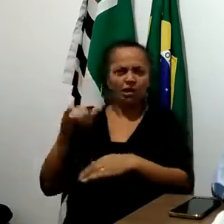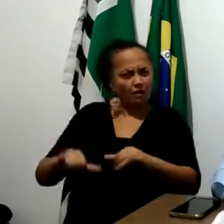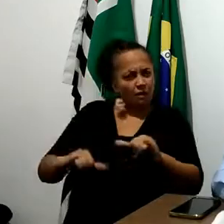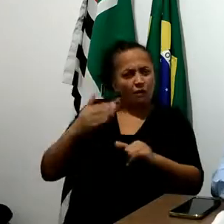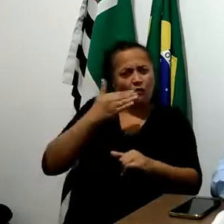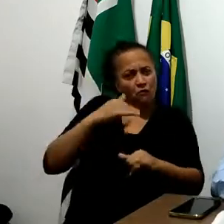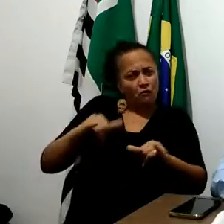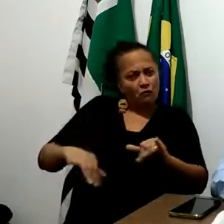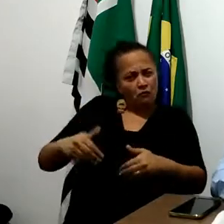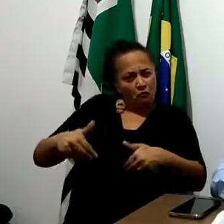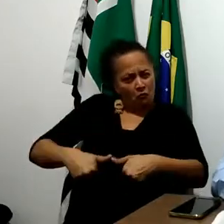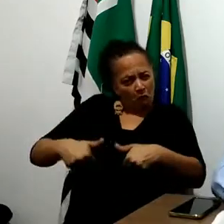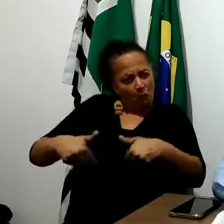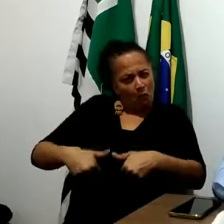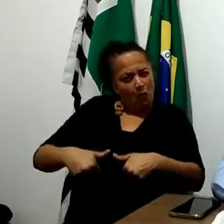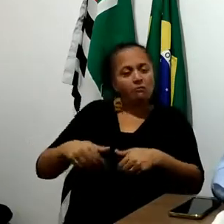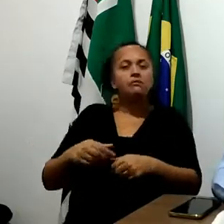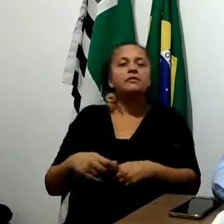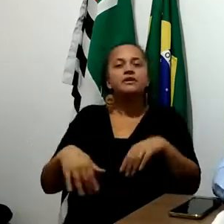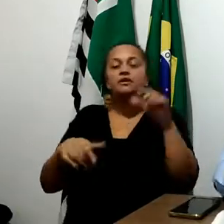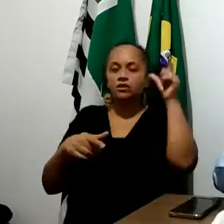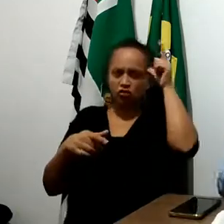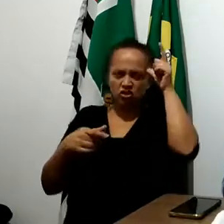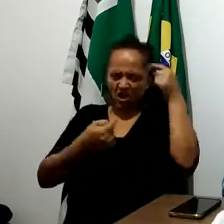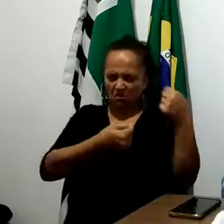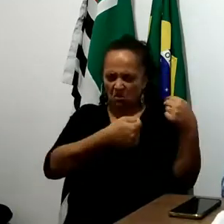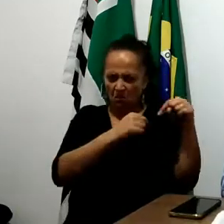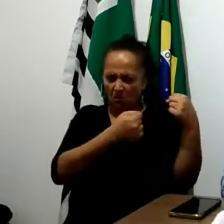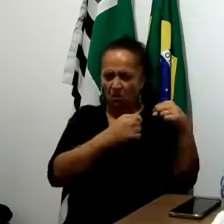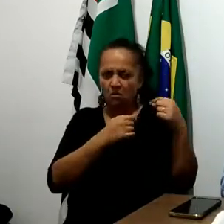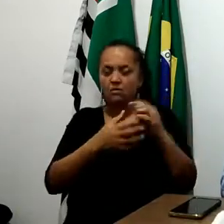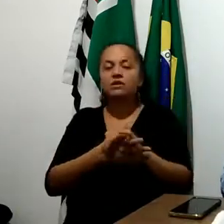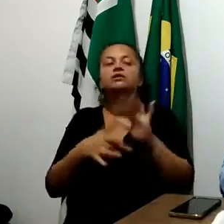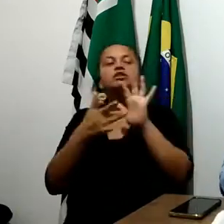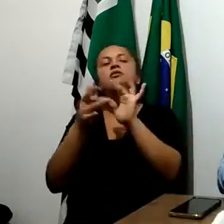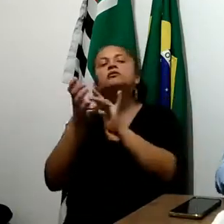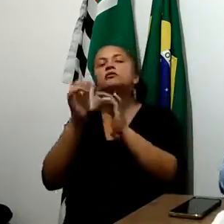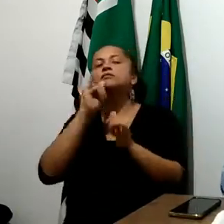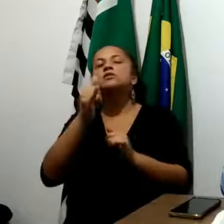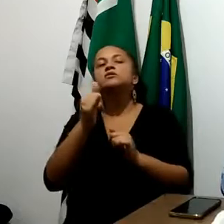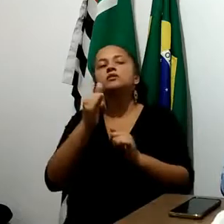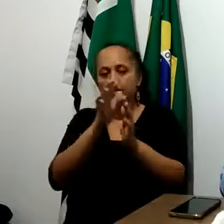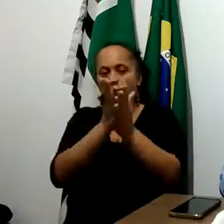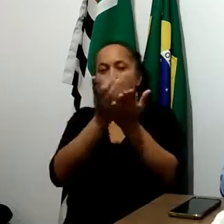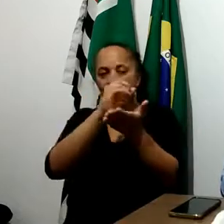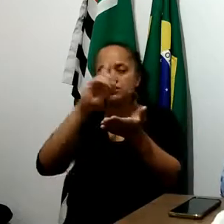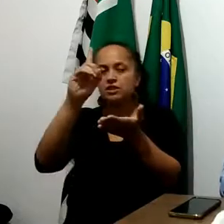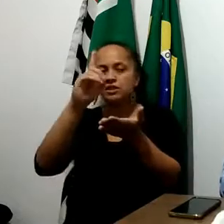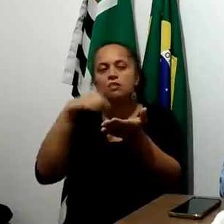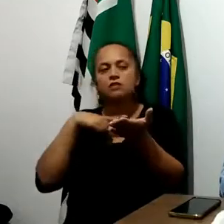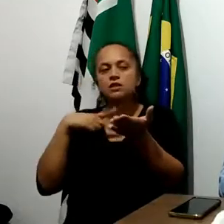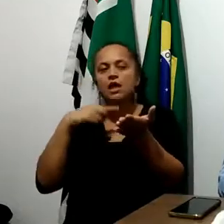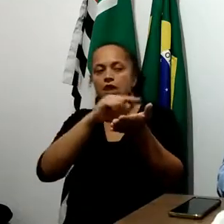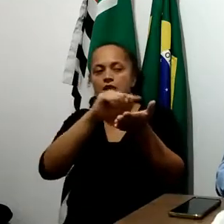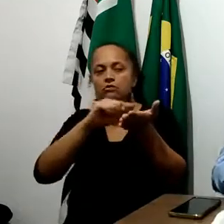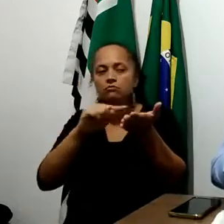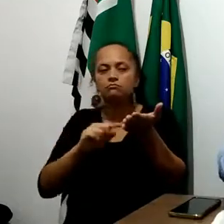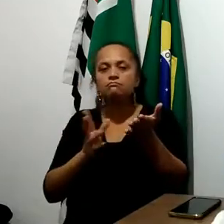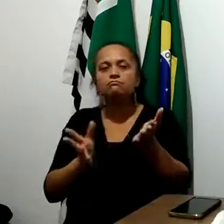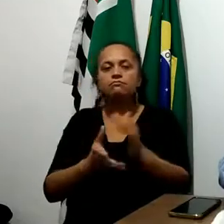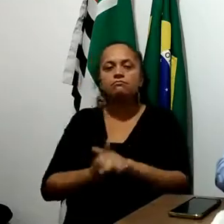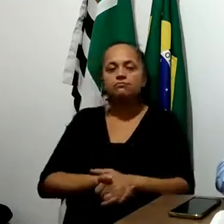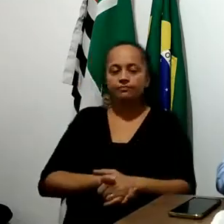que estava escrito. Nós precisamos se encher dessa palavra para a gente poder também usar essa frase,